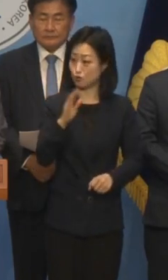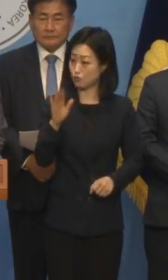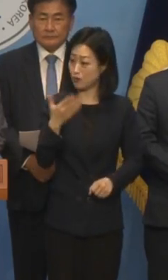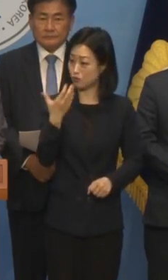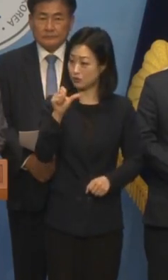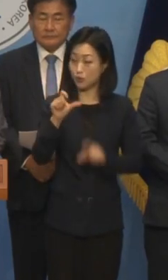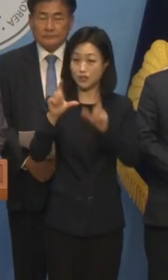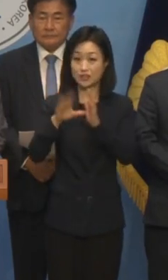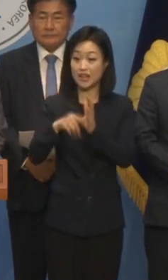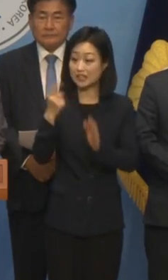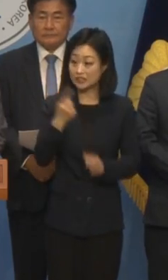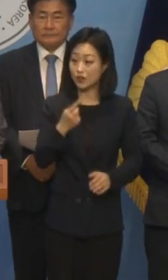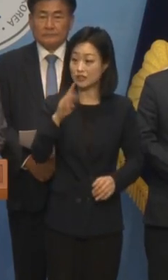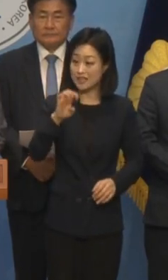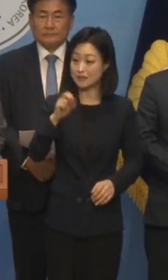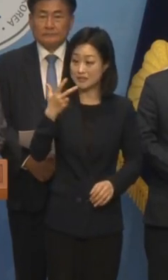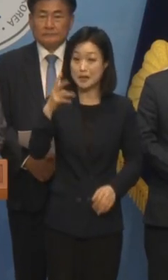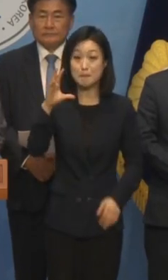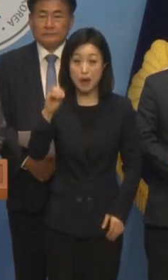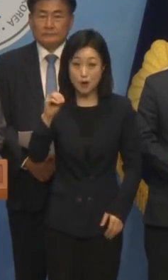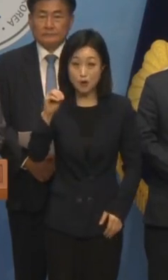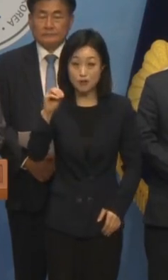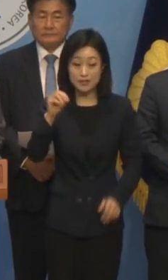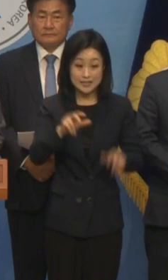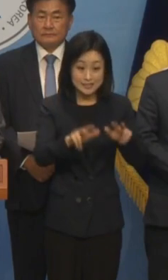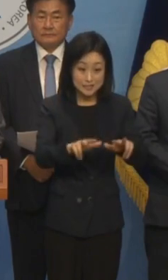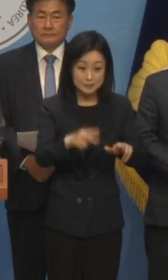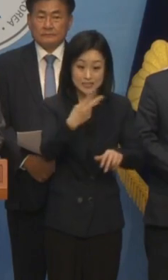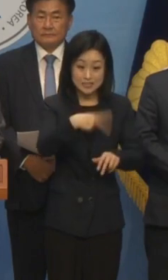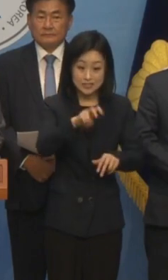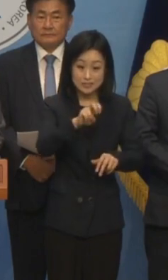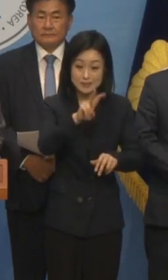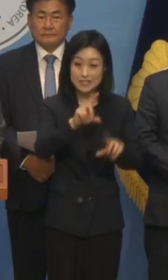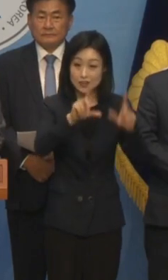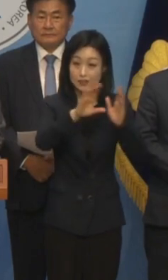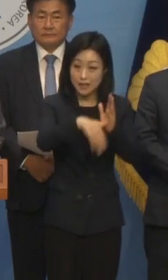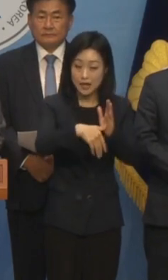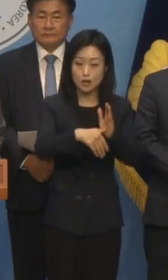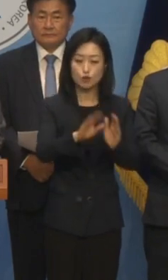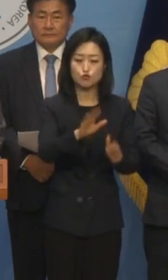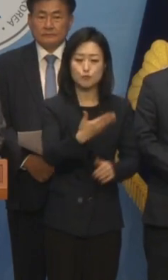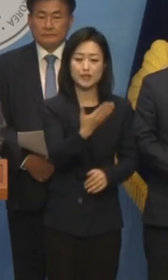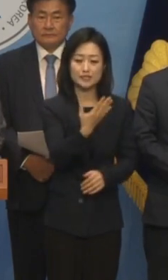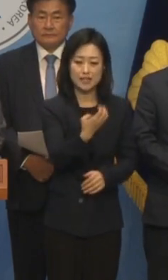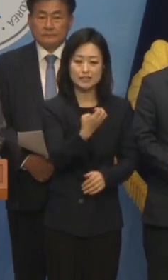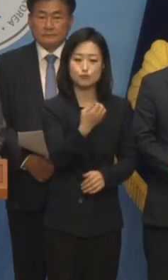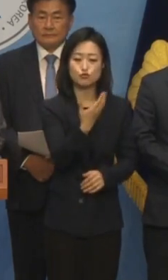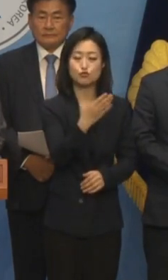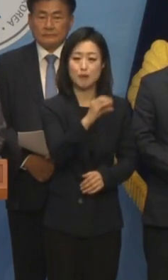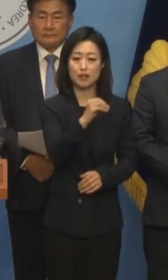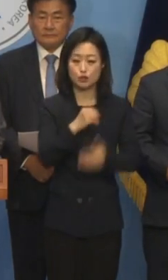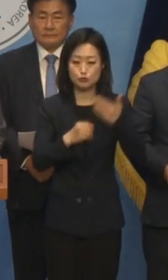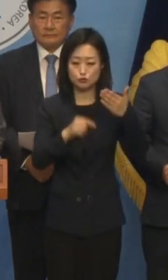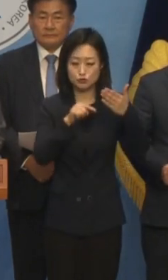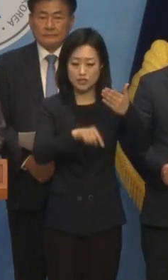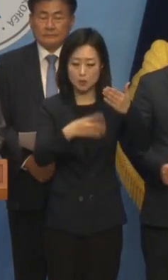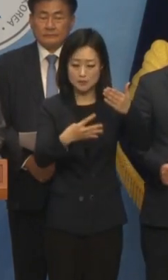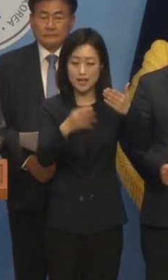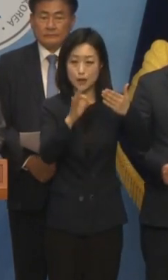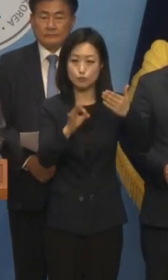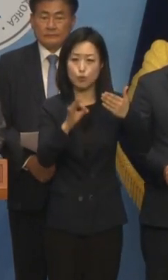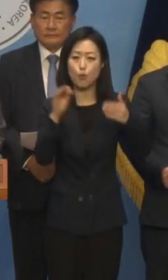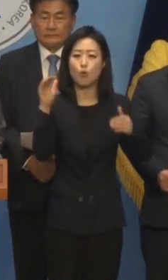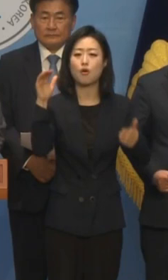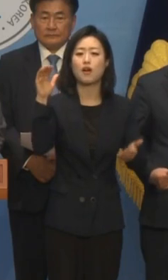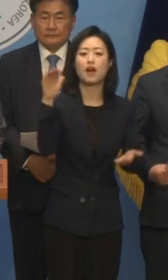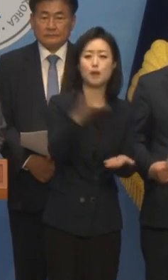1995년 1,047만 원에서 2022년 949만 원으로 9.4%나